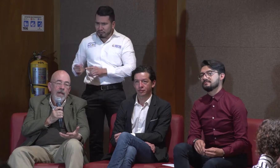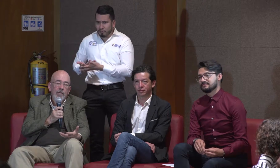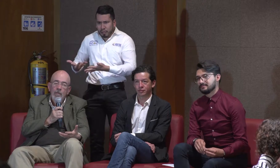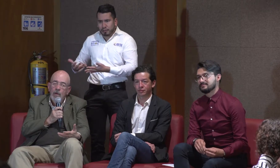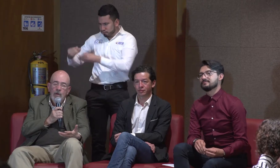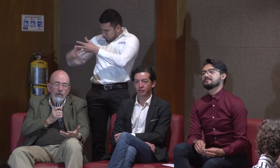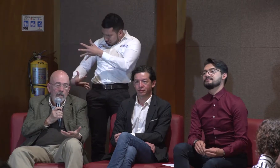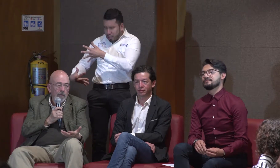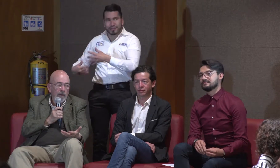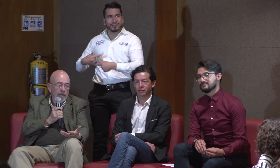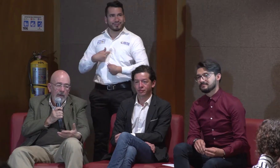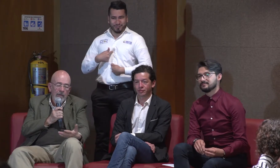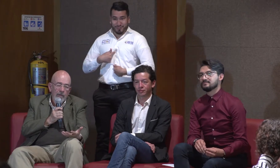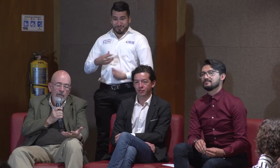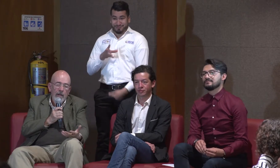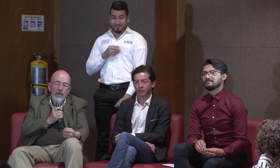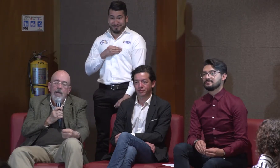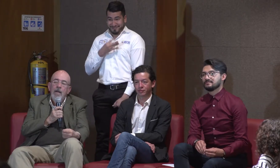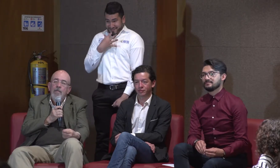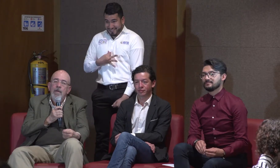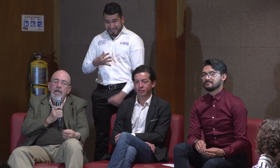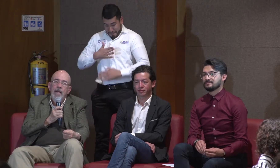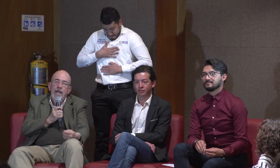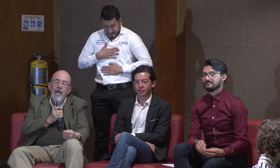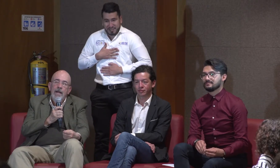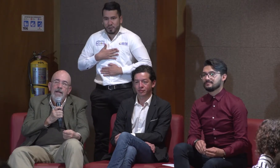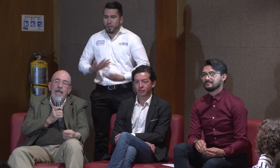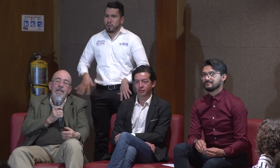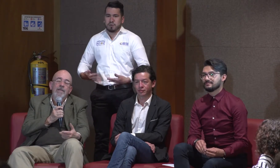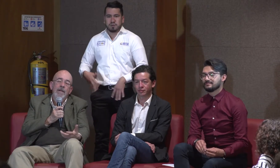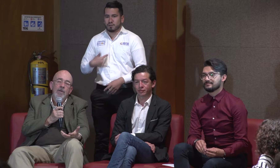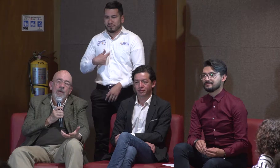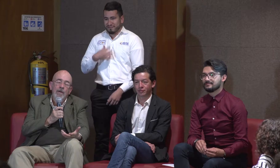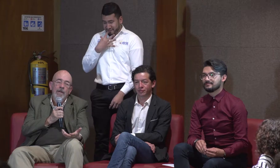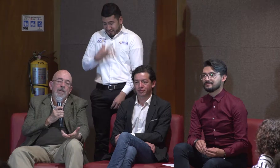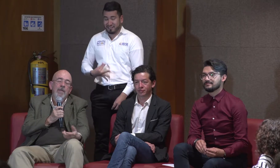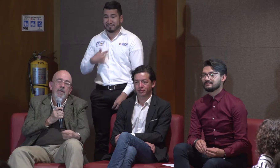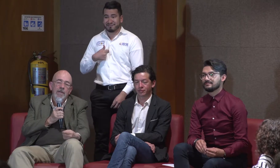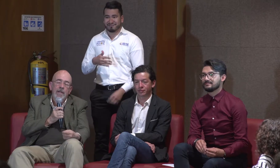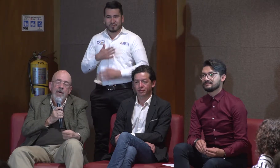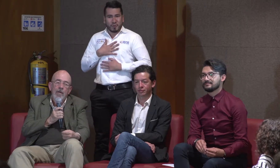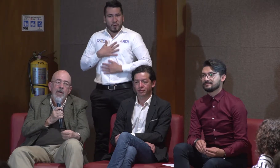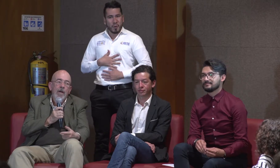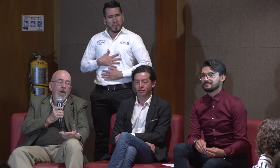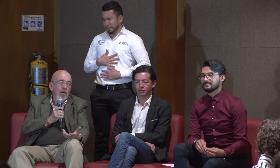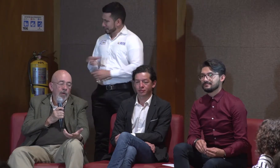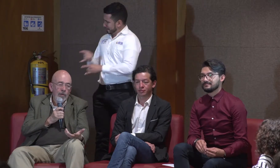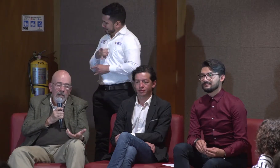Yo quedé muy contento, para mí fue una verdadera satisfacción haber participado en este